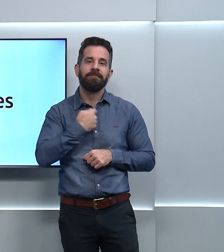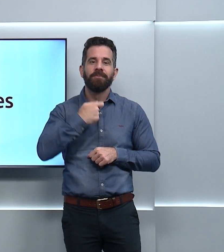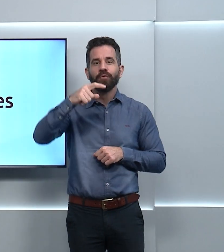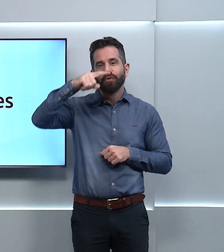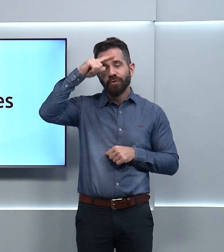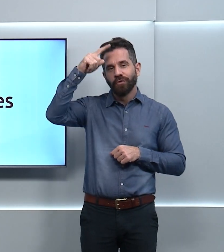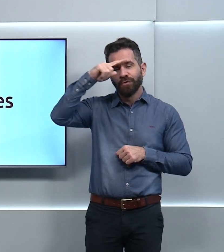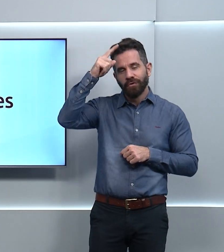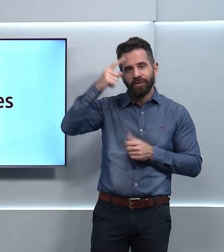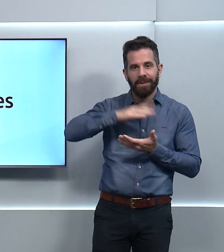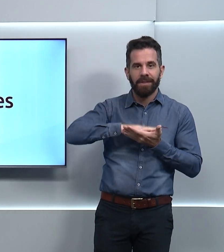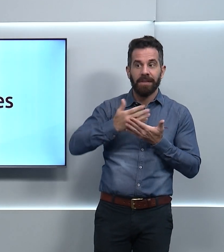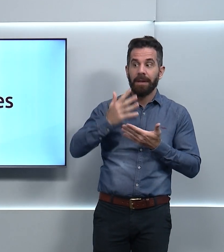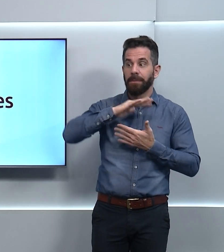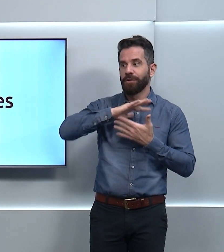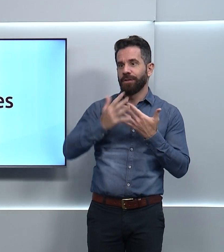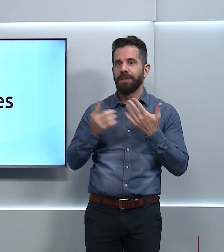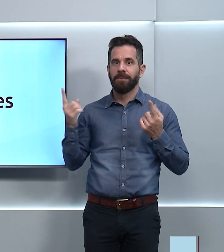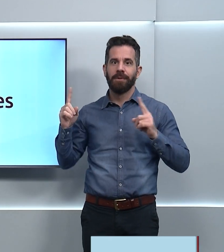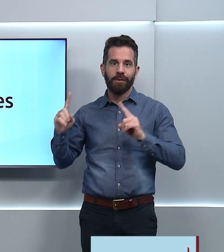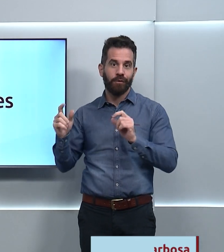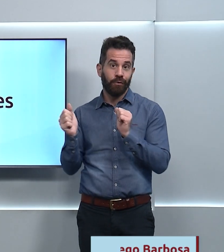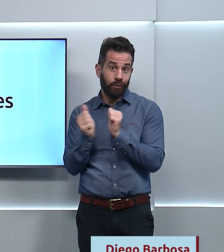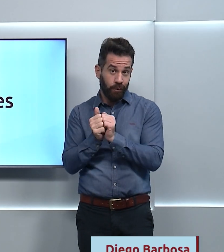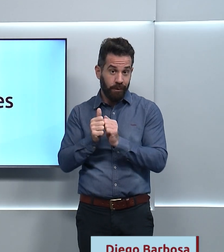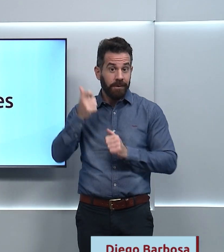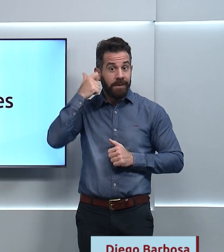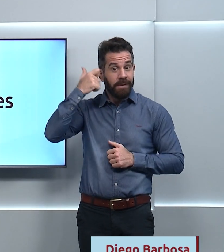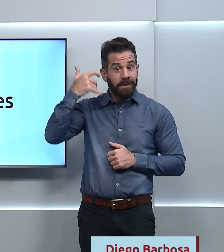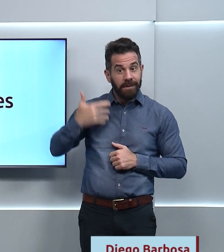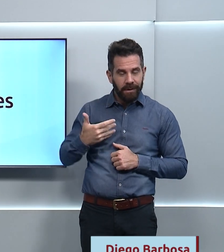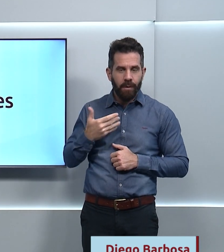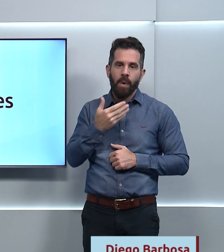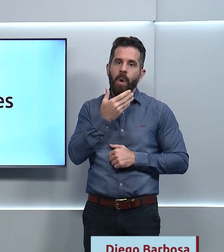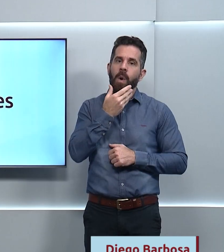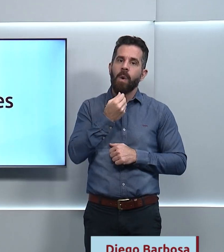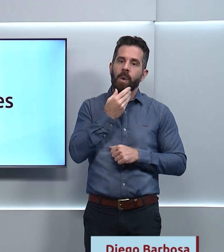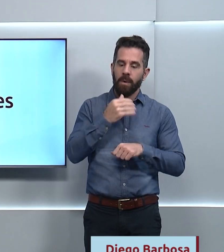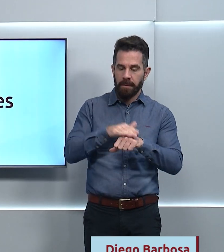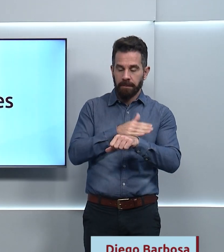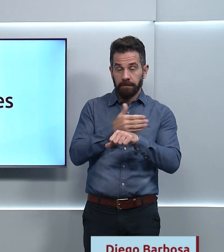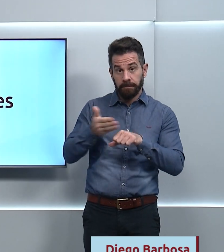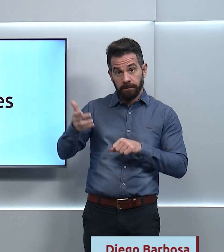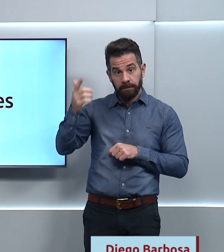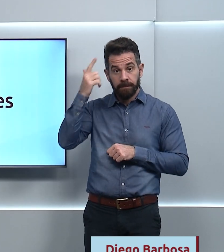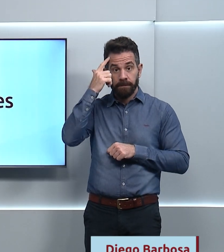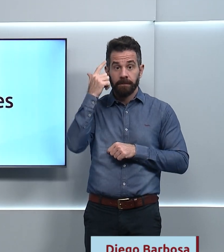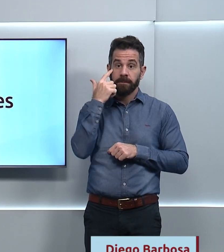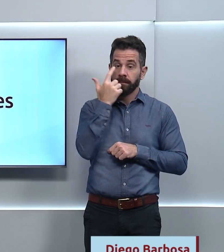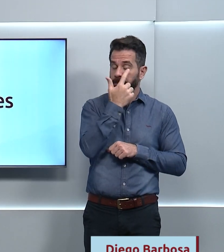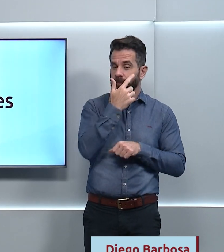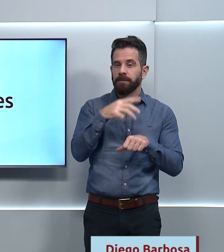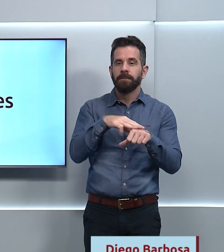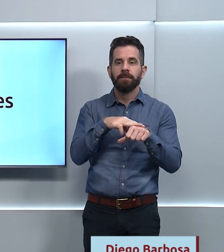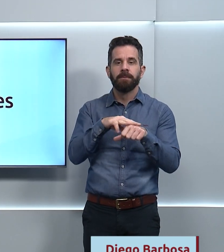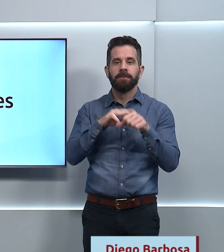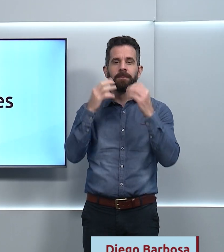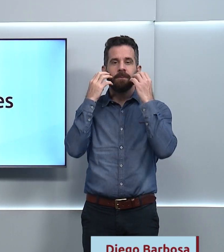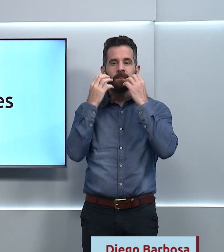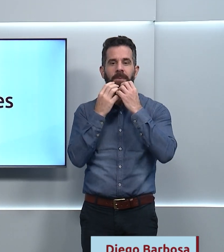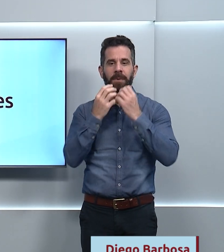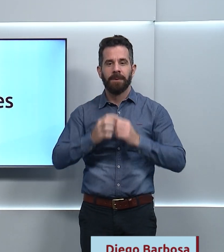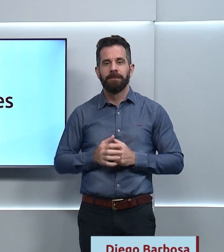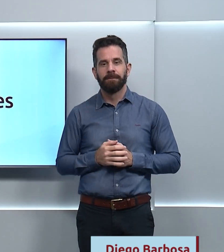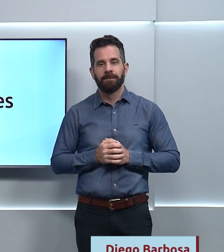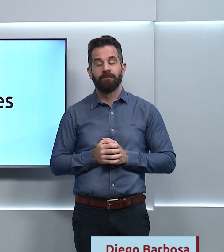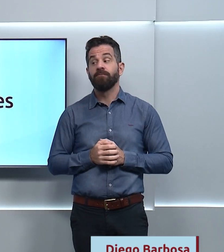faz a interpretação para Libras no estúdio e se identifica como um homem branco, com cabelos e olhos castanhos e barba